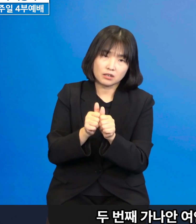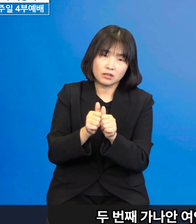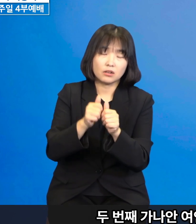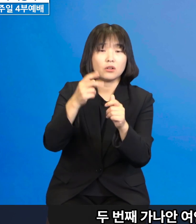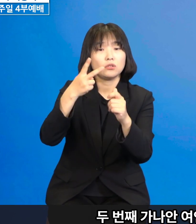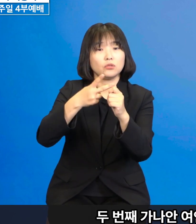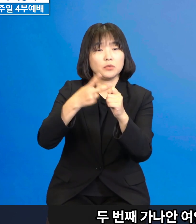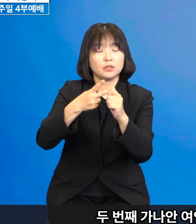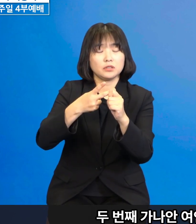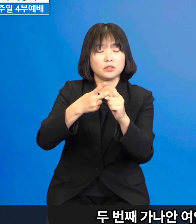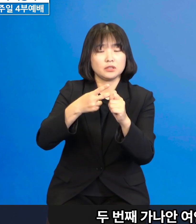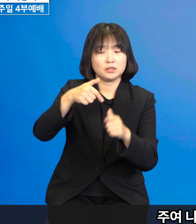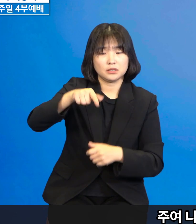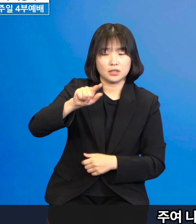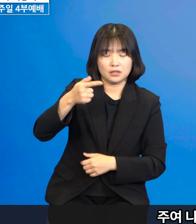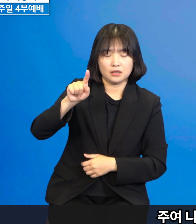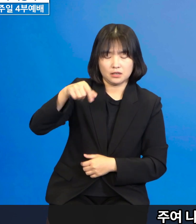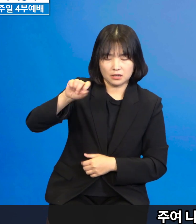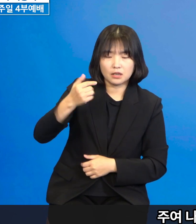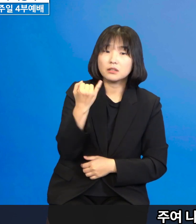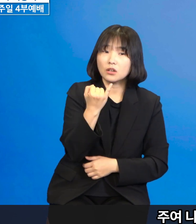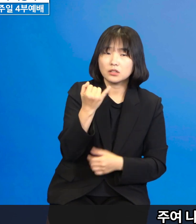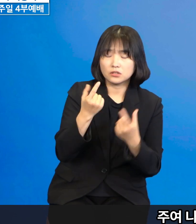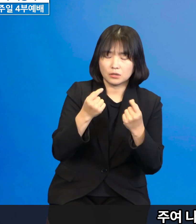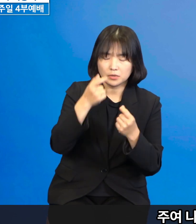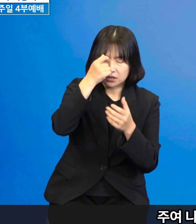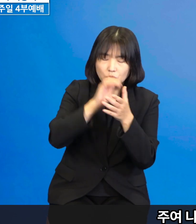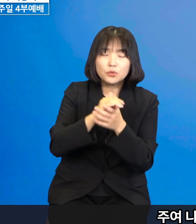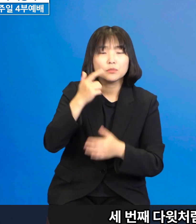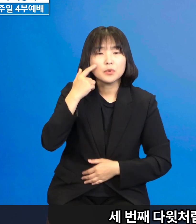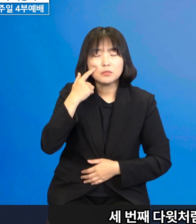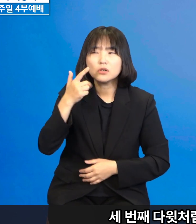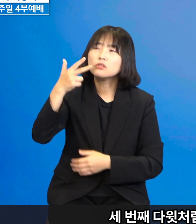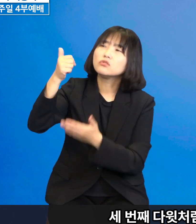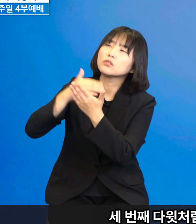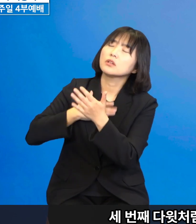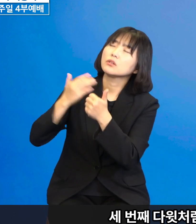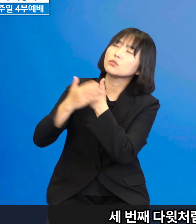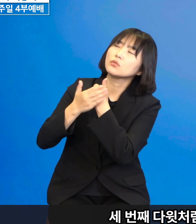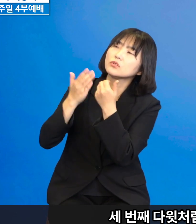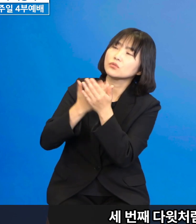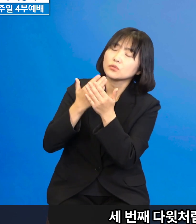가나안 여인처럼 기도해 보십시오. 주여 나를 도우소서. 세